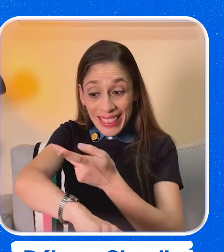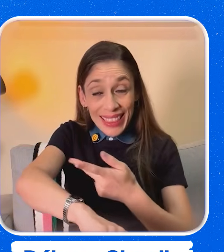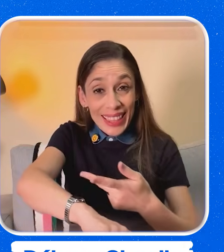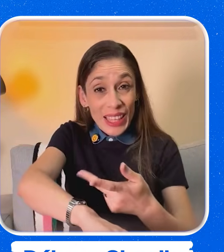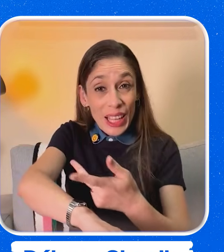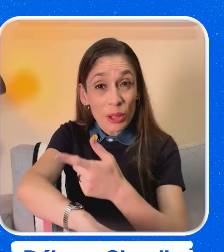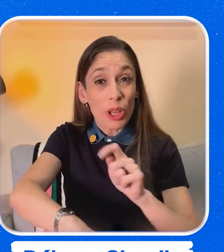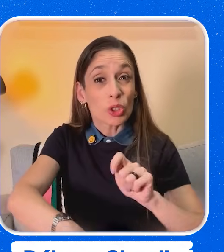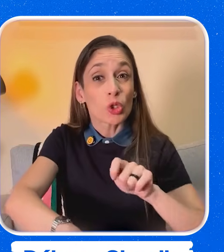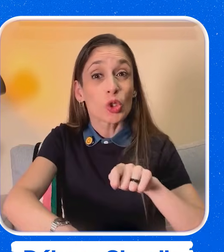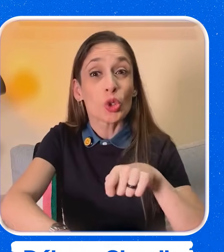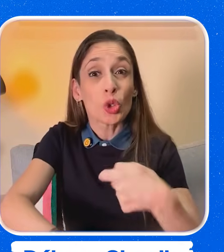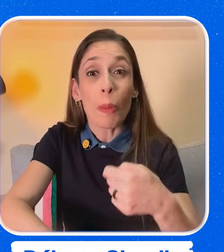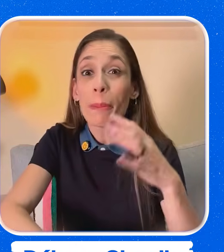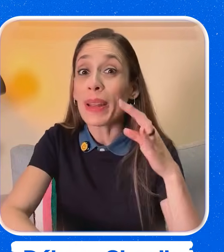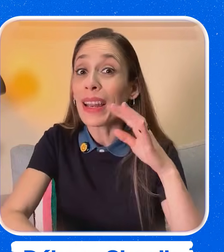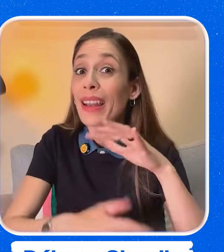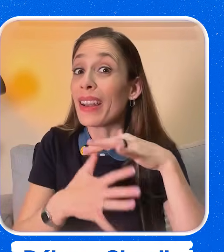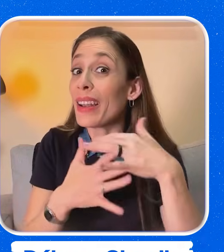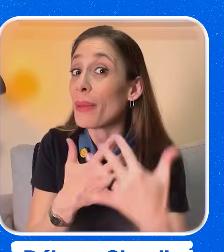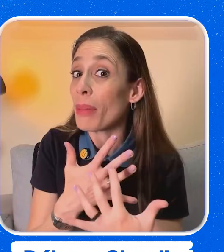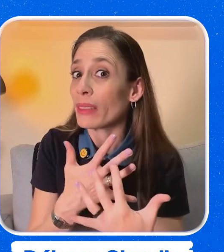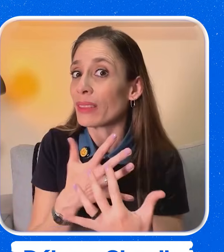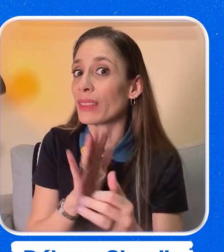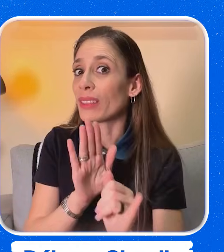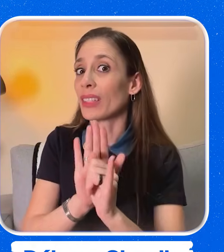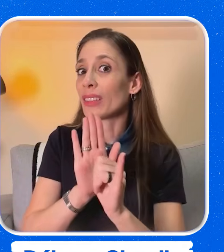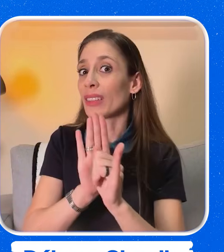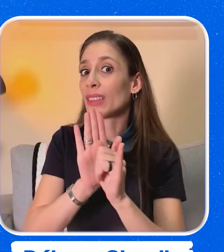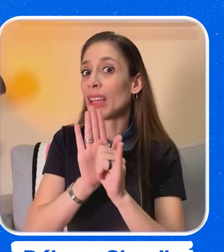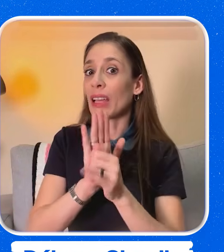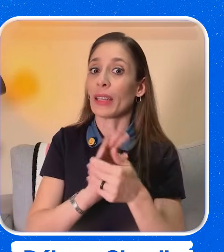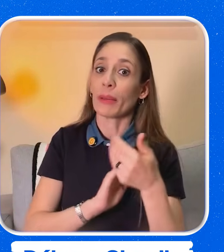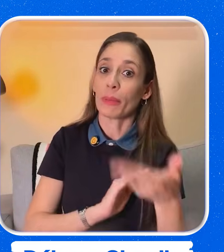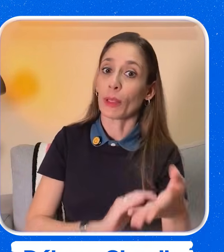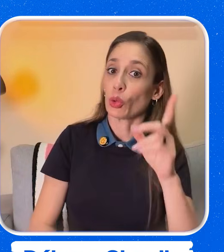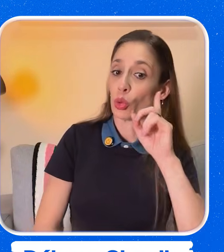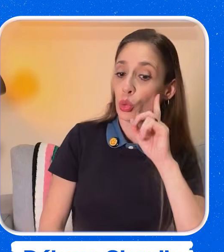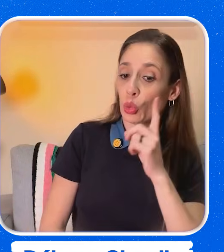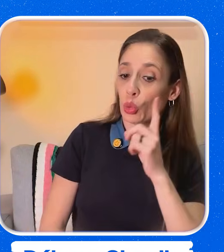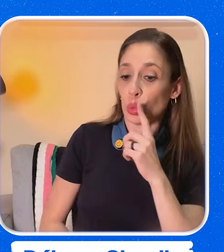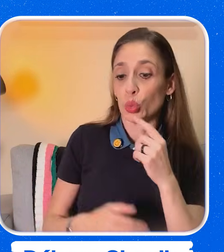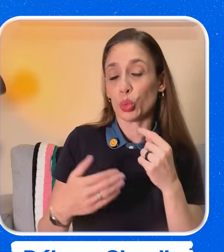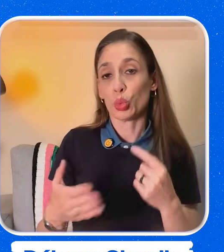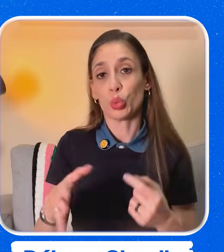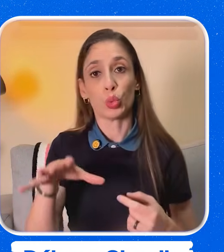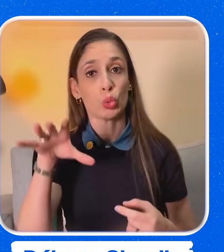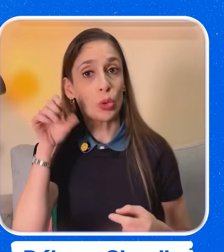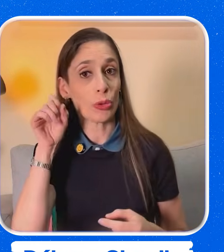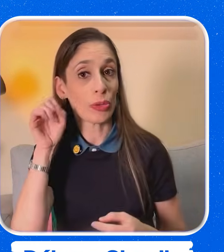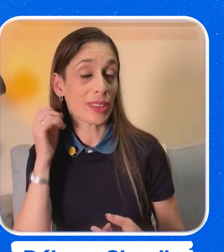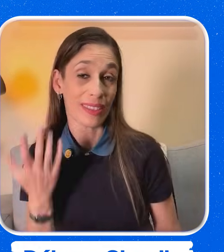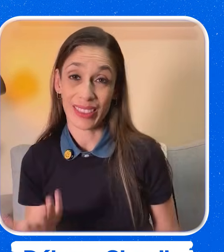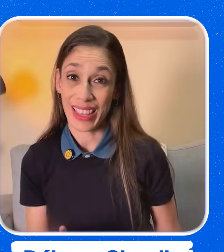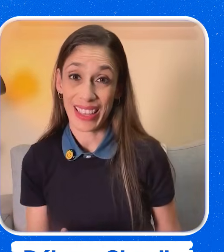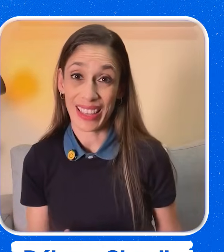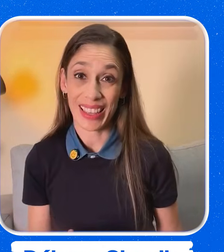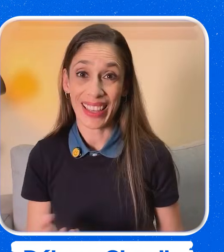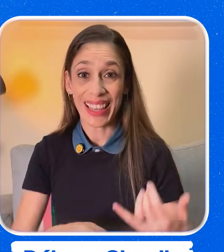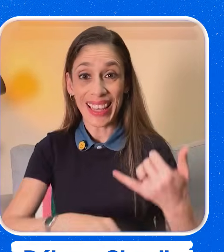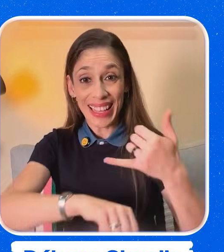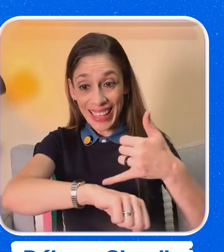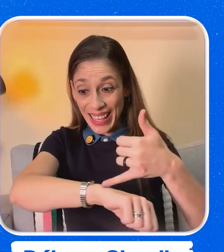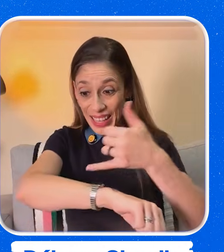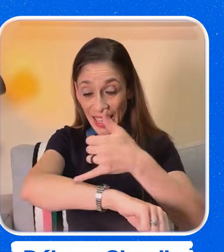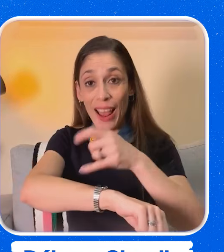né? Essa identidade. Porque tatuagem é isso. Tatuagem é cultura e é